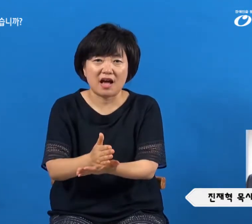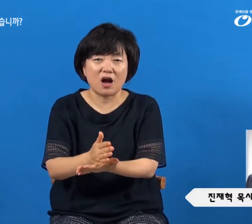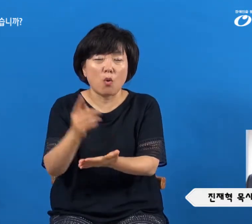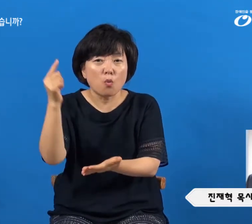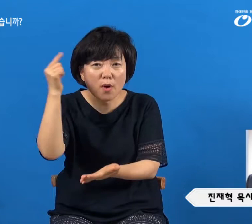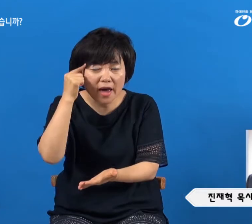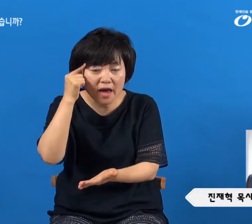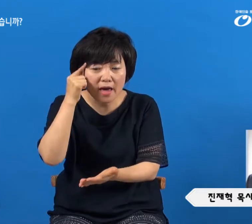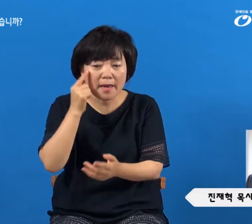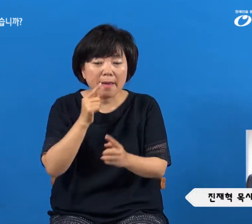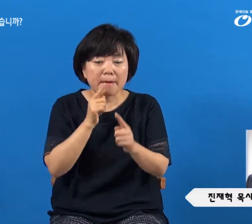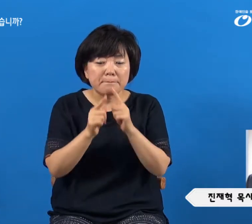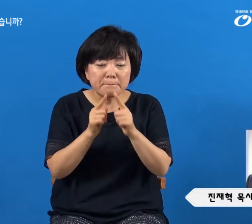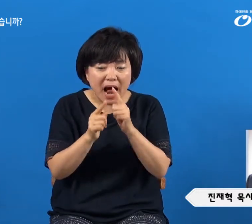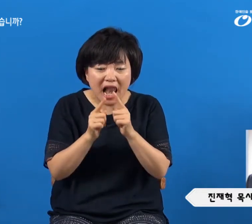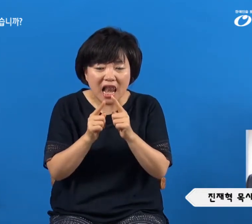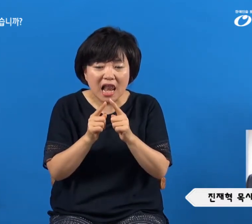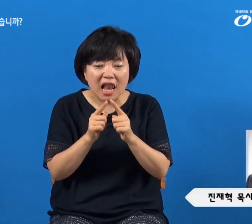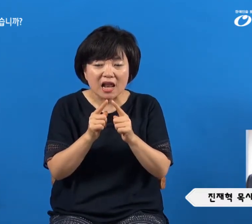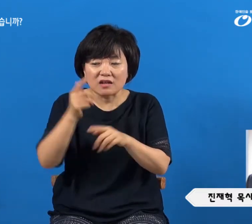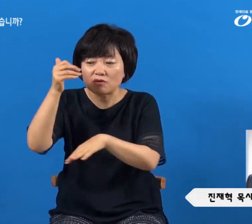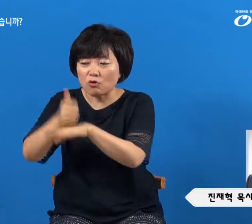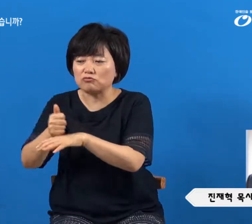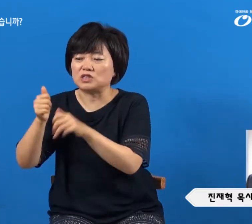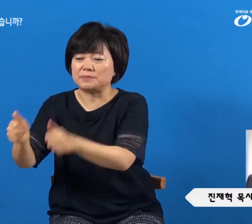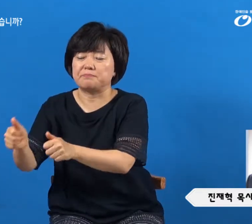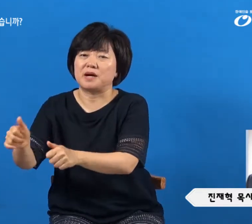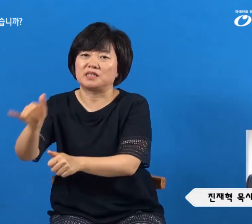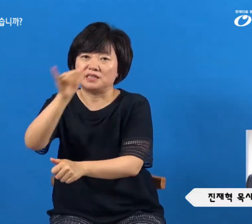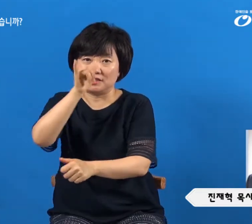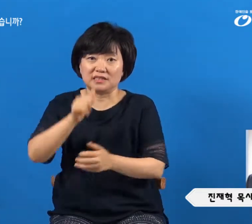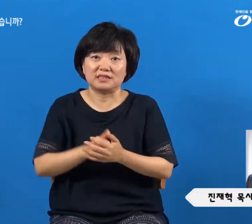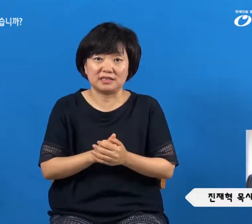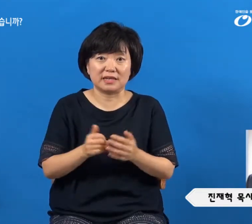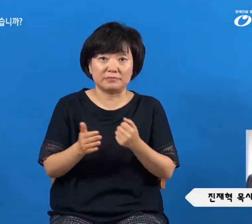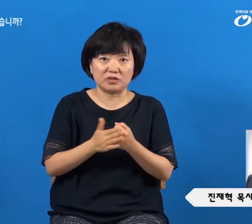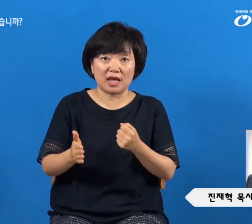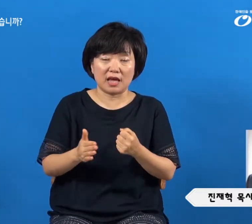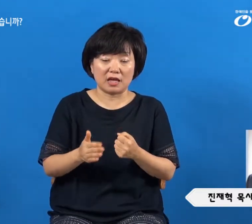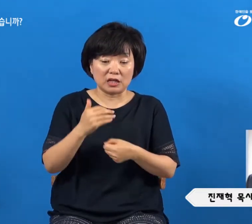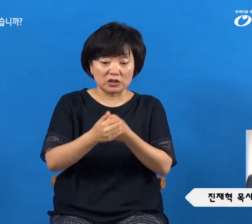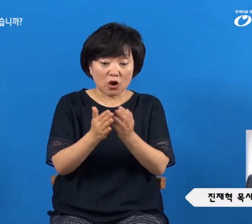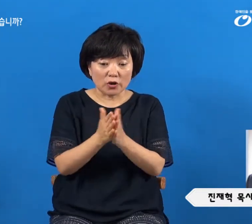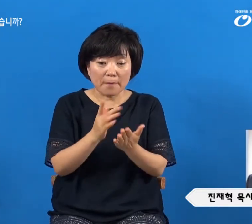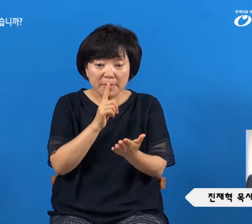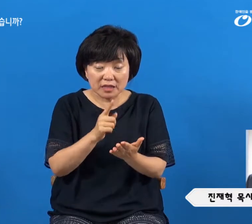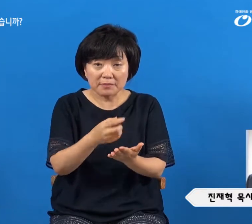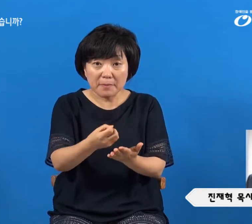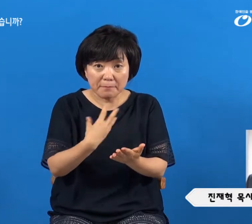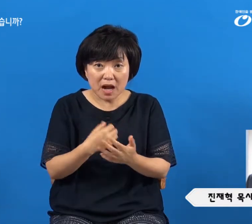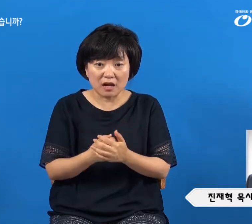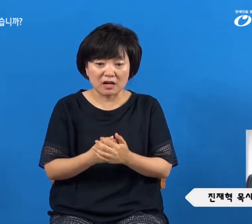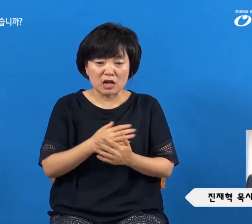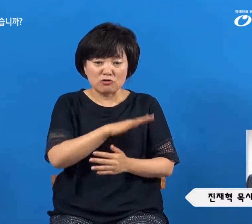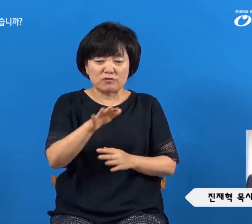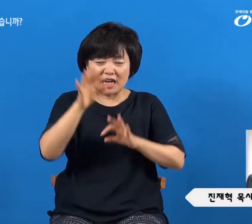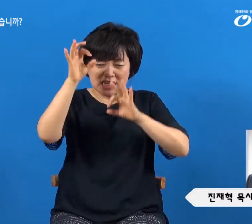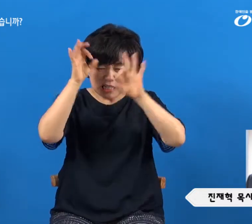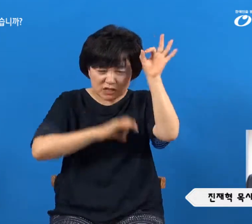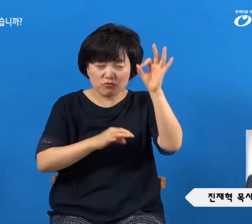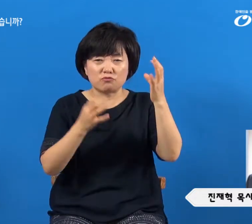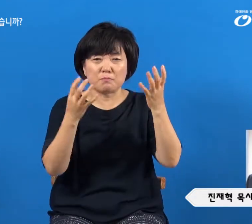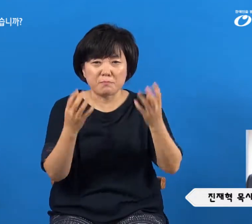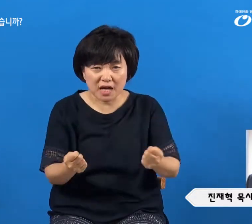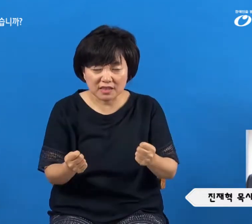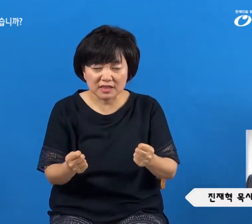왜냐하면 말에는 심판이 있기 때문이라고 이야기합니다. 그러므로 성경은 말씀합니다. 우리가 다 실수가